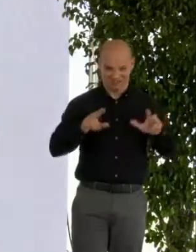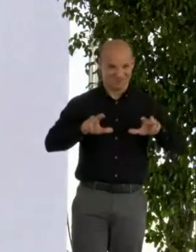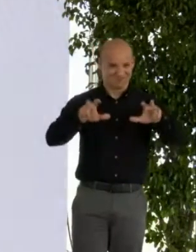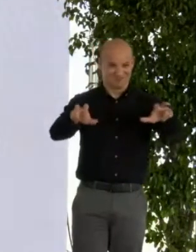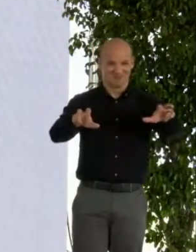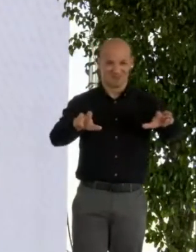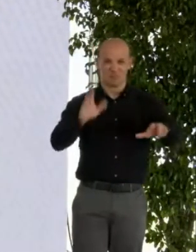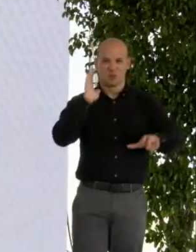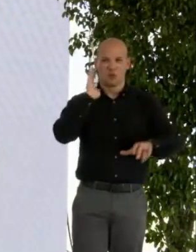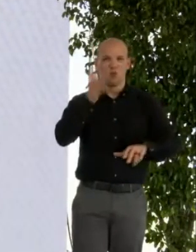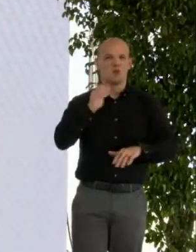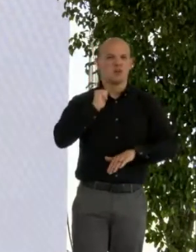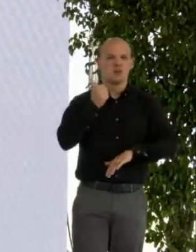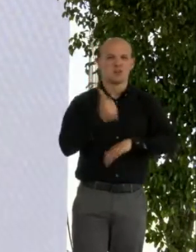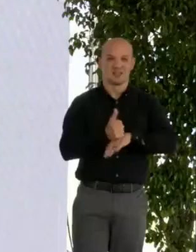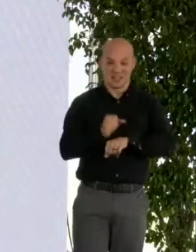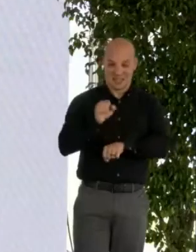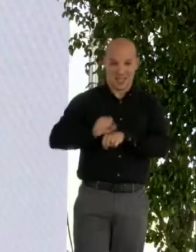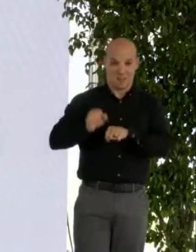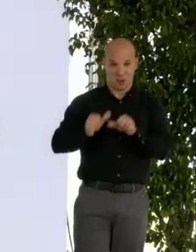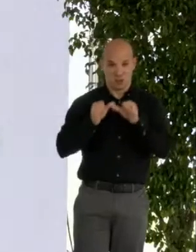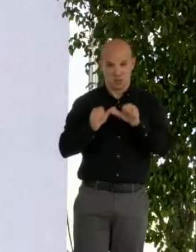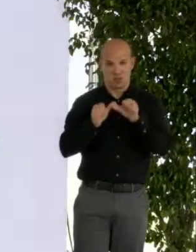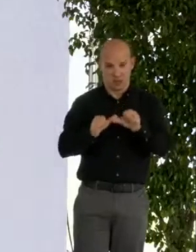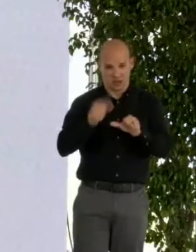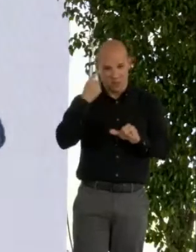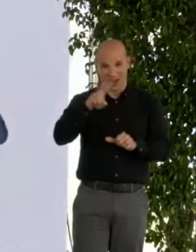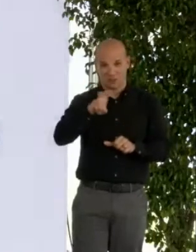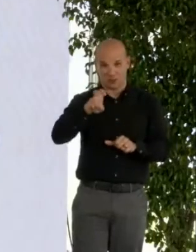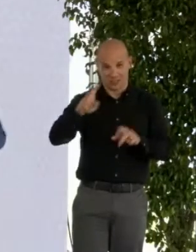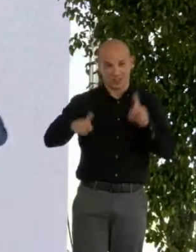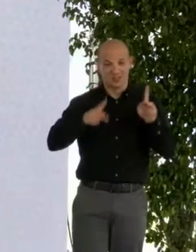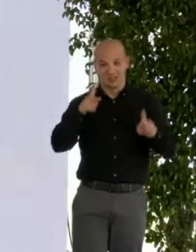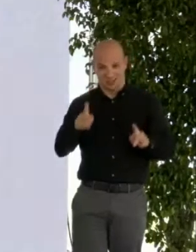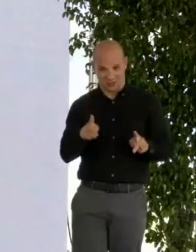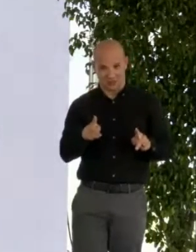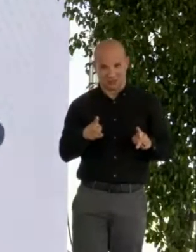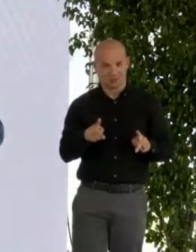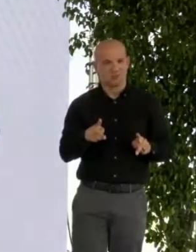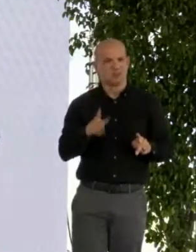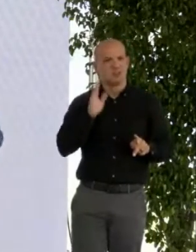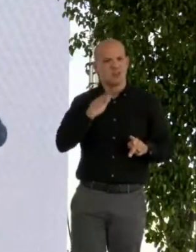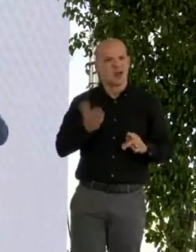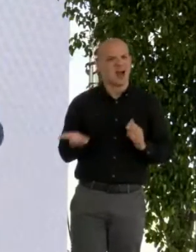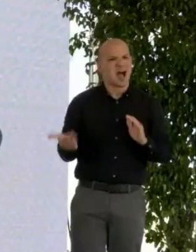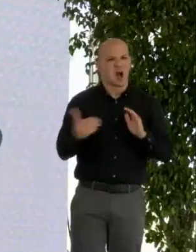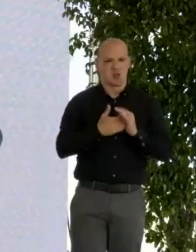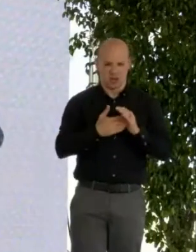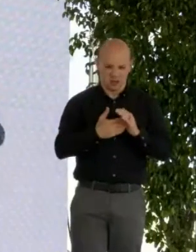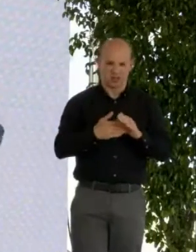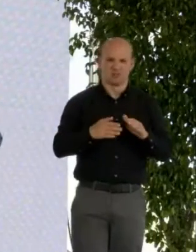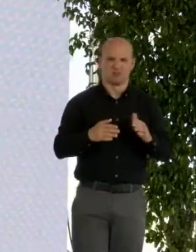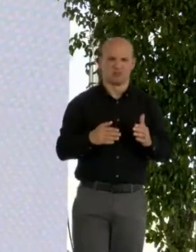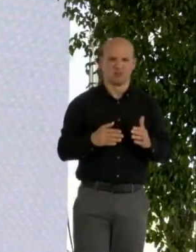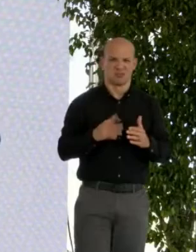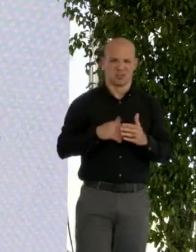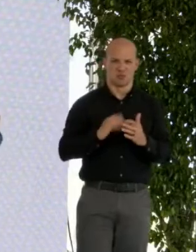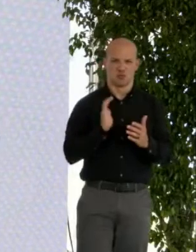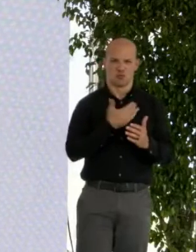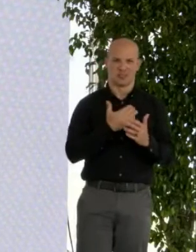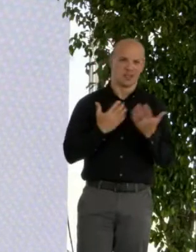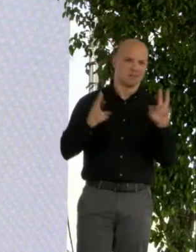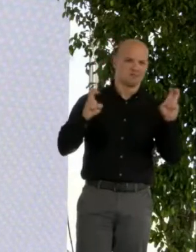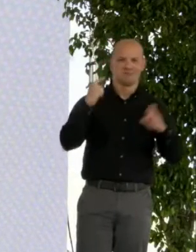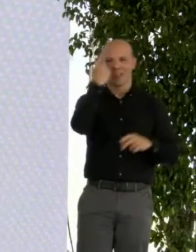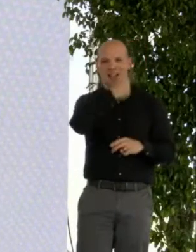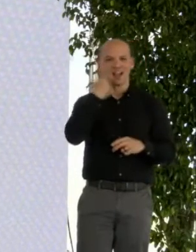a crear empleos permanentes para 200 personas y va a reactivar lo que es la cara nuestra al mundo